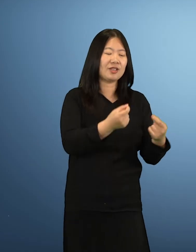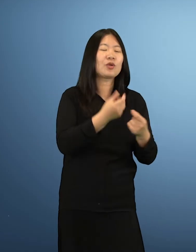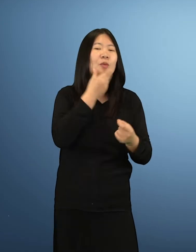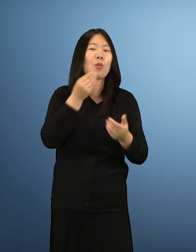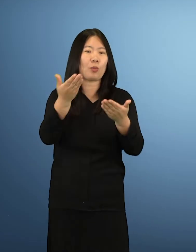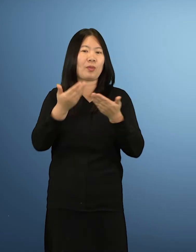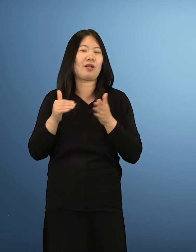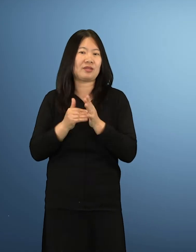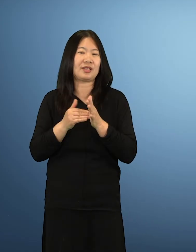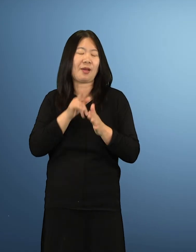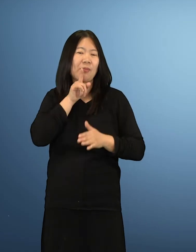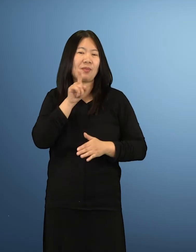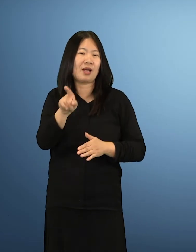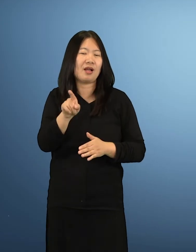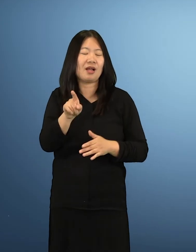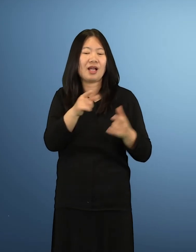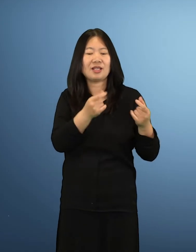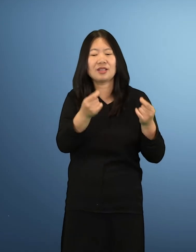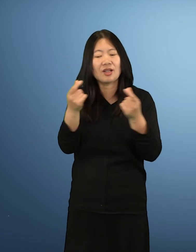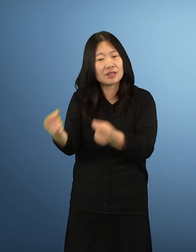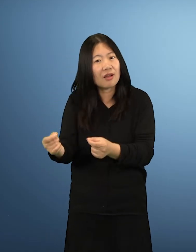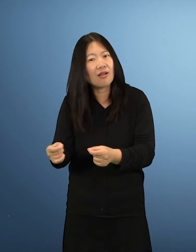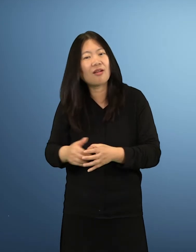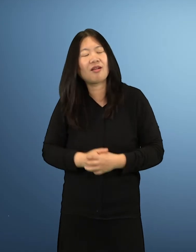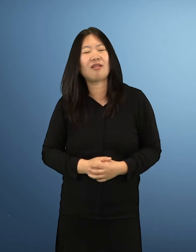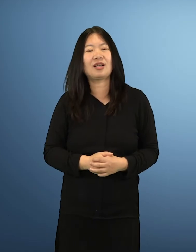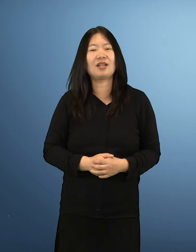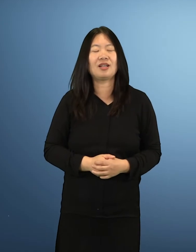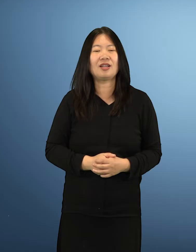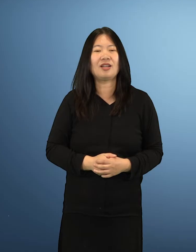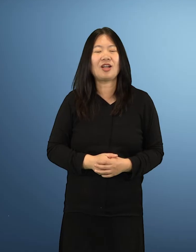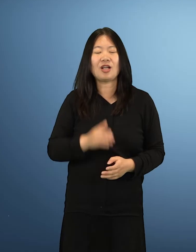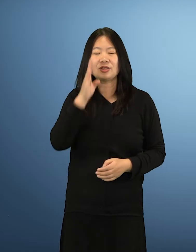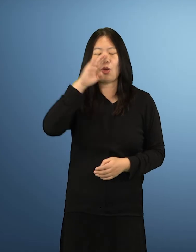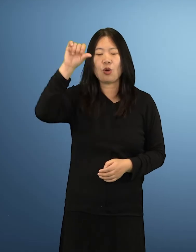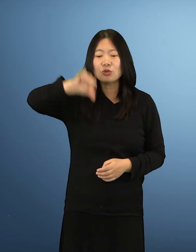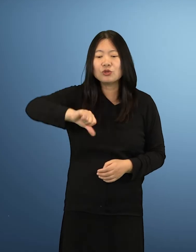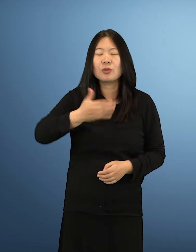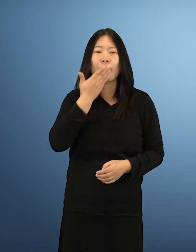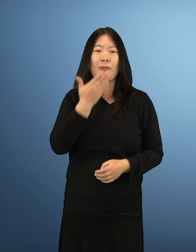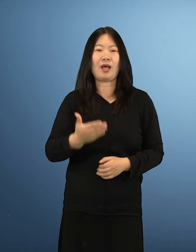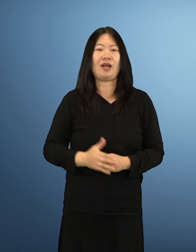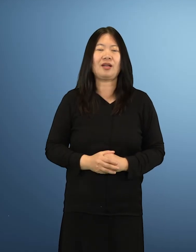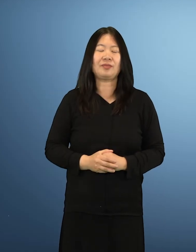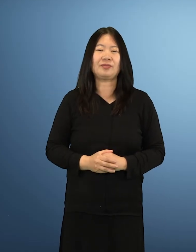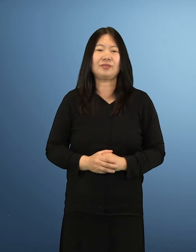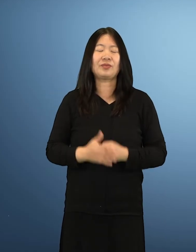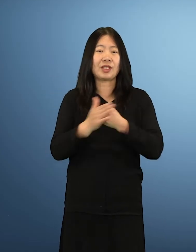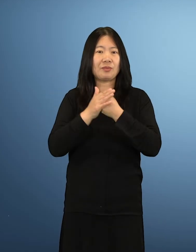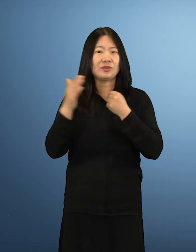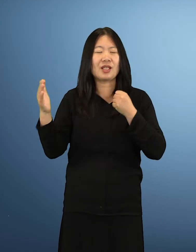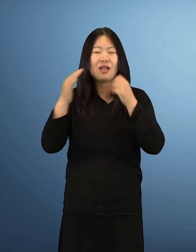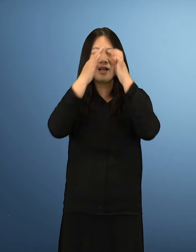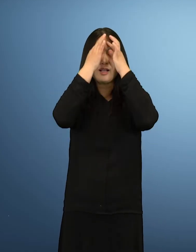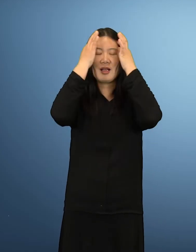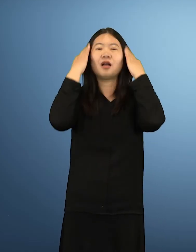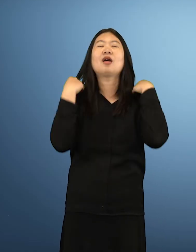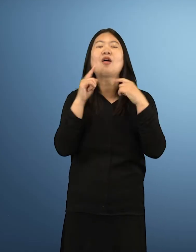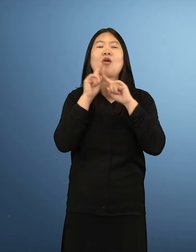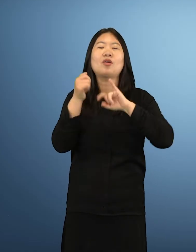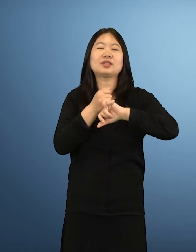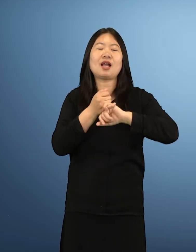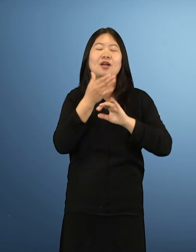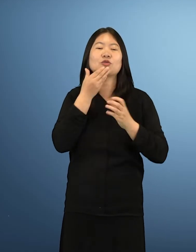받을 것이다. 이렇게 하면 이렇게 저주를 받을 것이다. 그래서 이것을